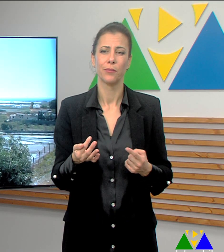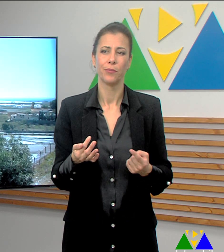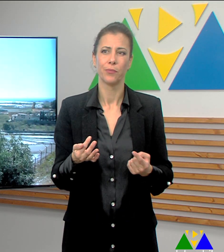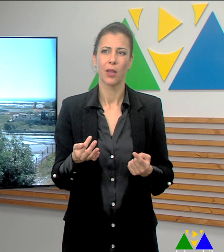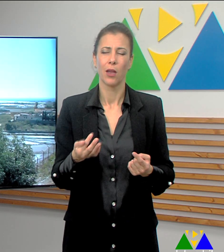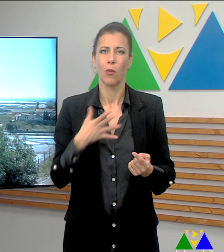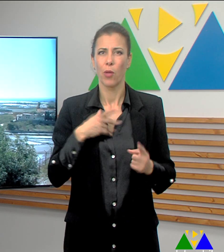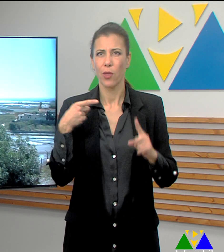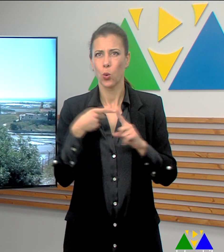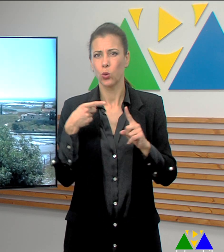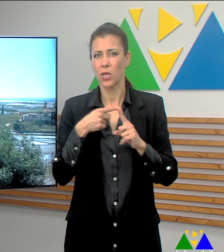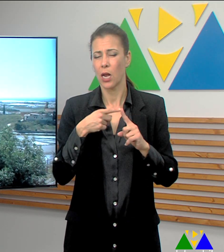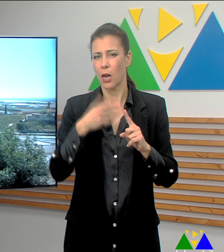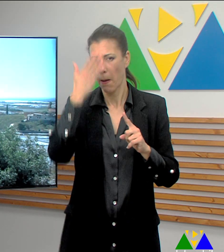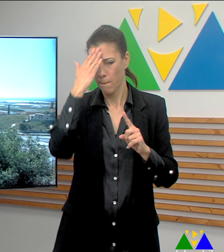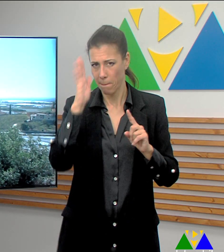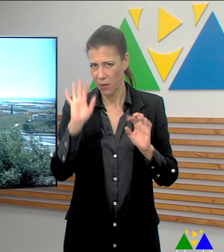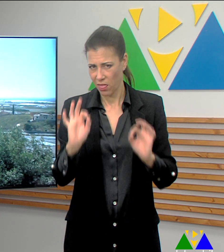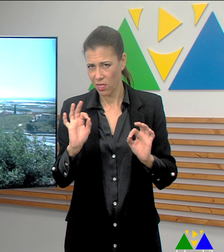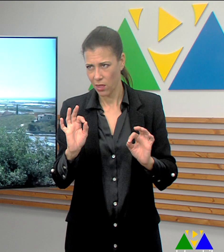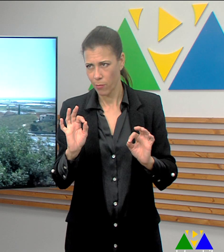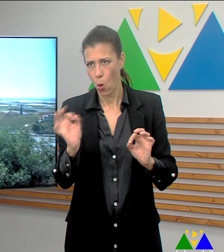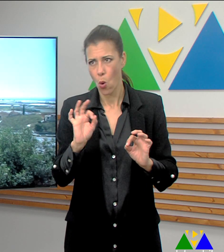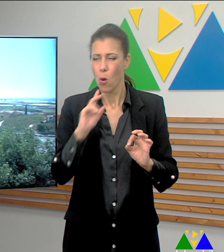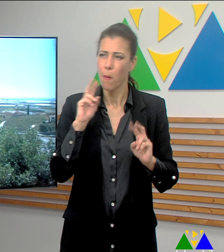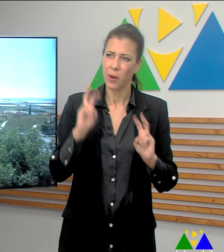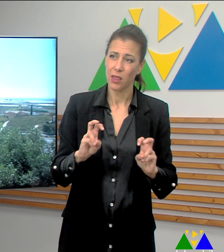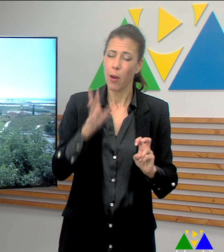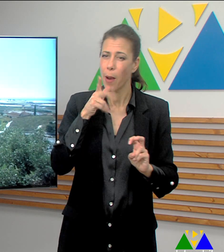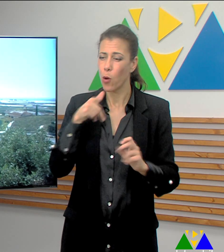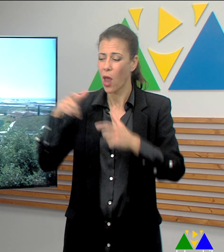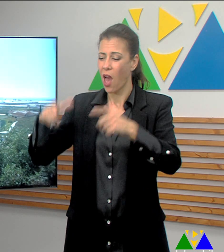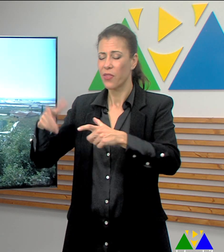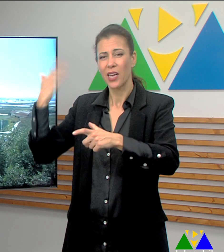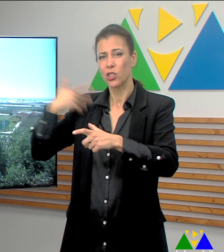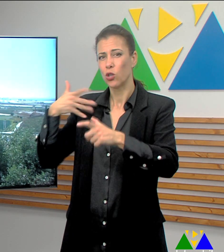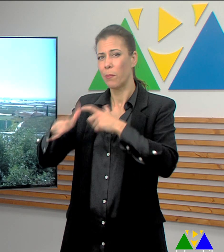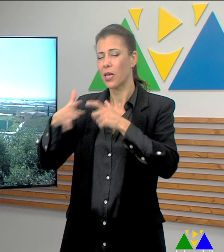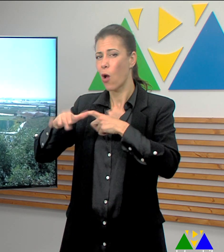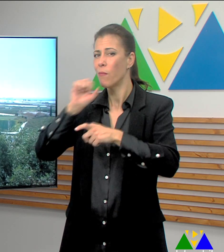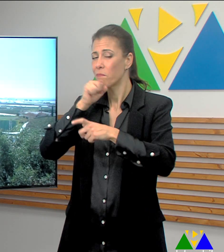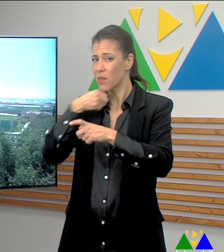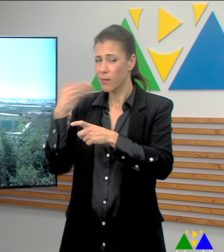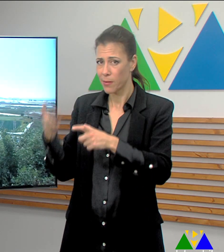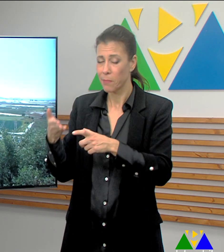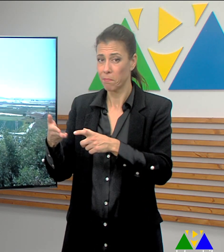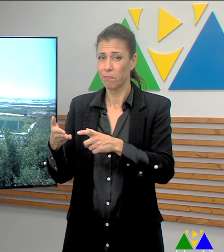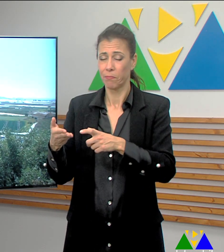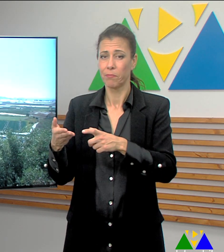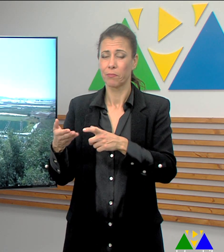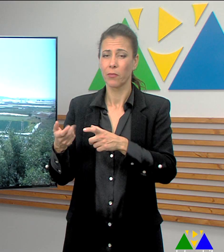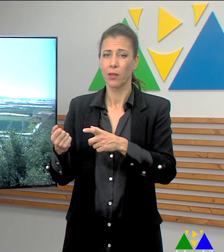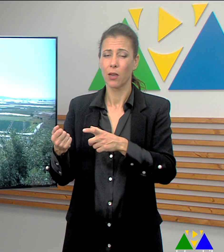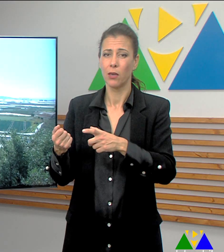debió usarse al principio con esa acequia vieja del pago de Motai-Janí, esa acequia